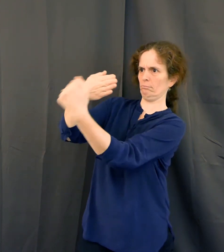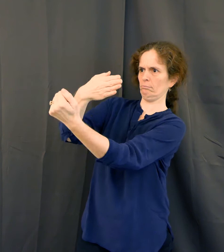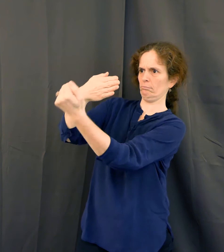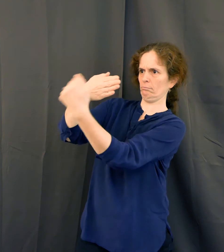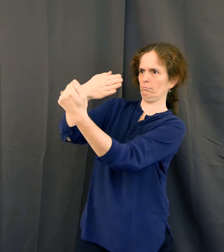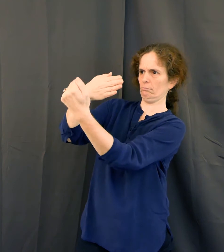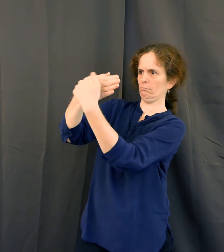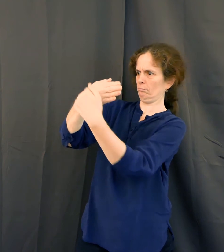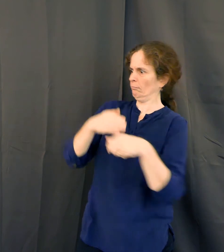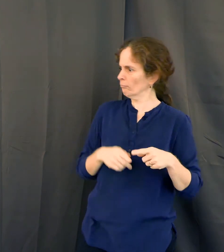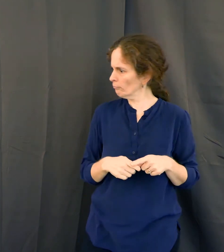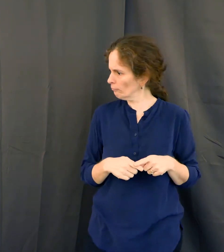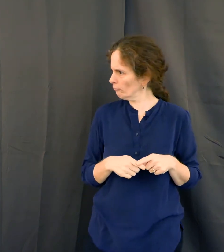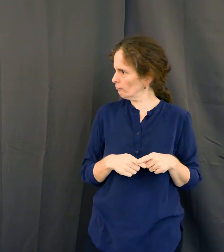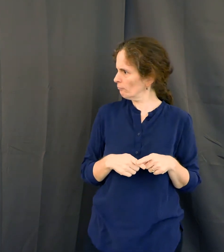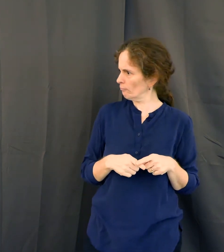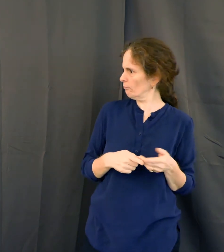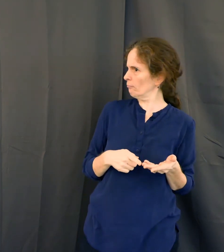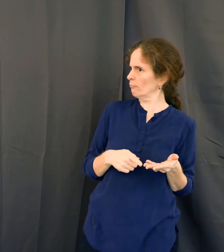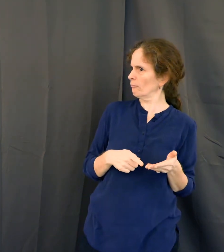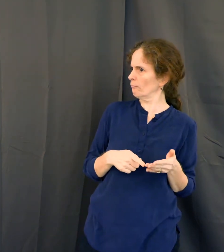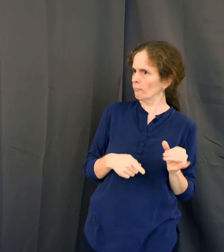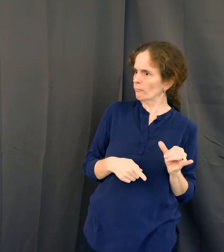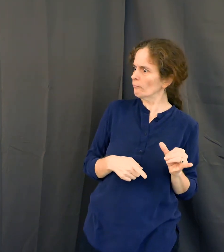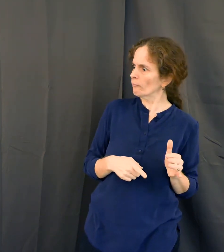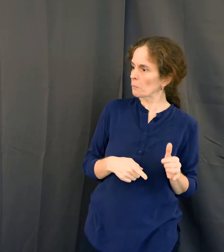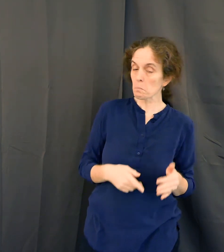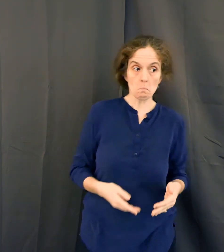Quand ils entendent frapper à la porte. Qu'est-ce que c'est ?